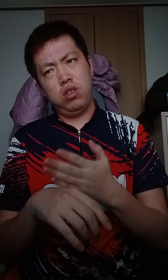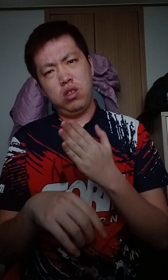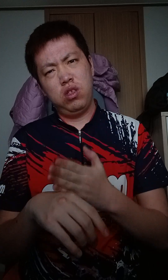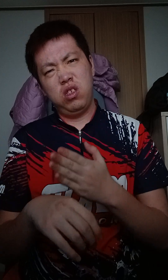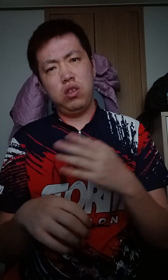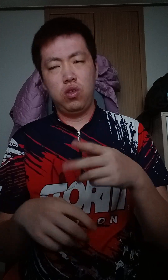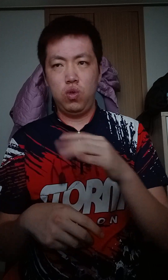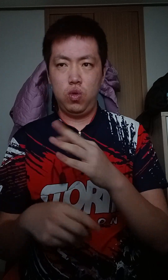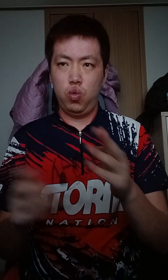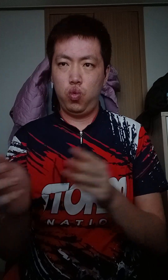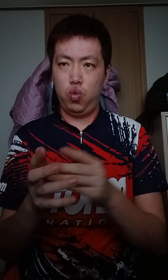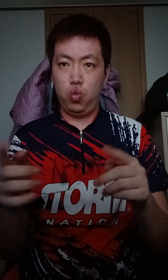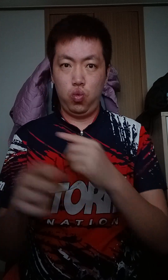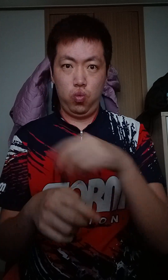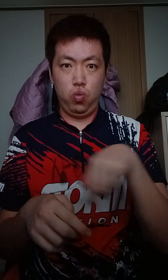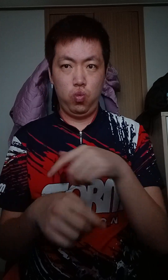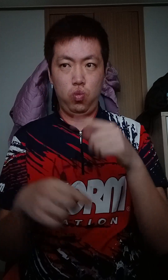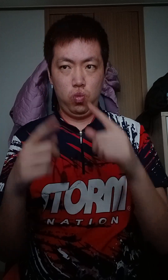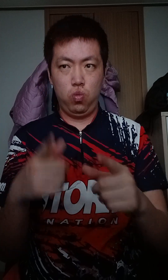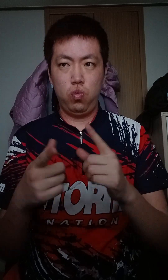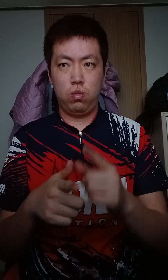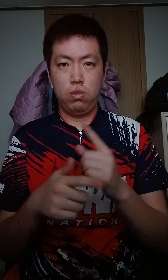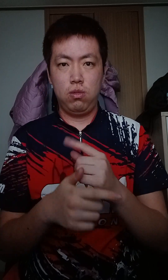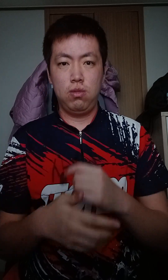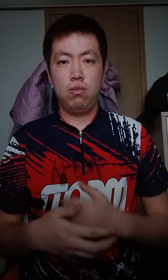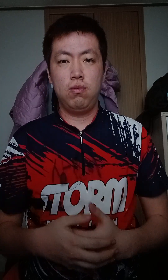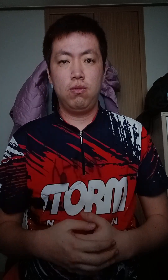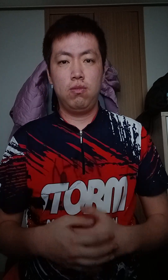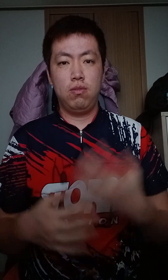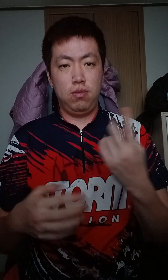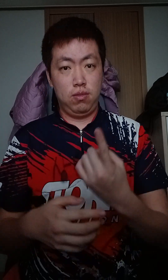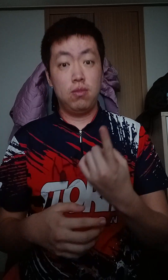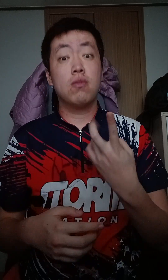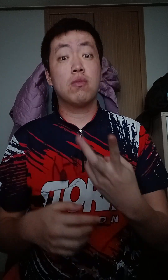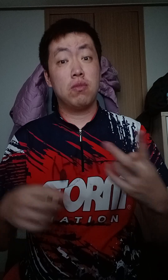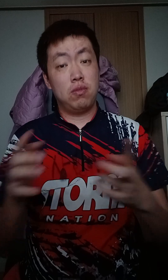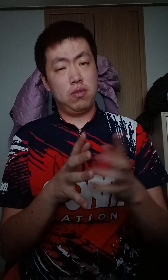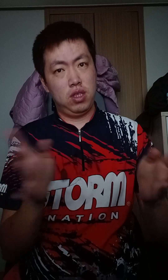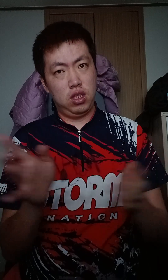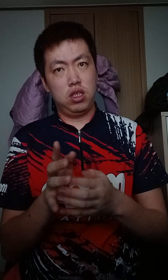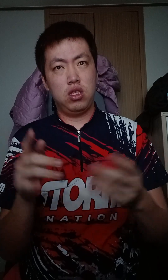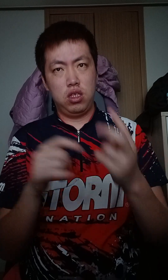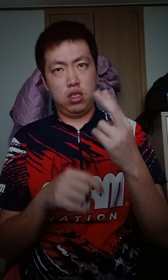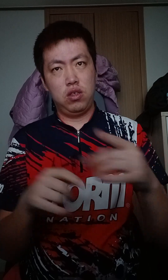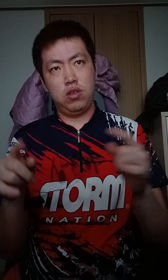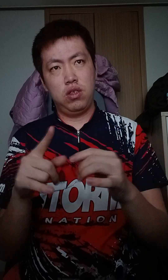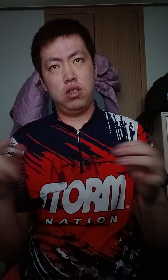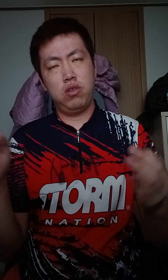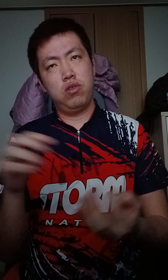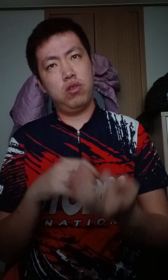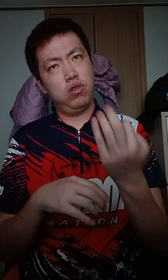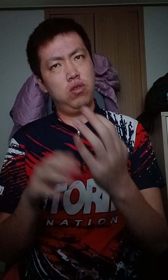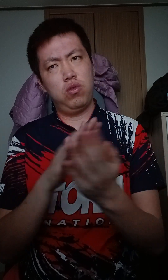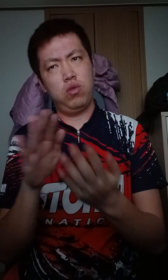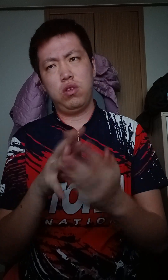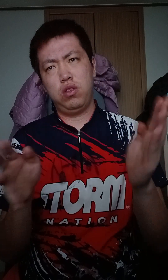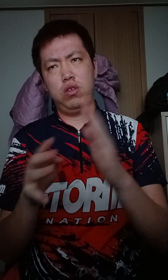일반 화장실로 바뀌었기 때문입니다. 1, 2층에 장애인용 화장실이 있지만 세면대가 없어 손조차 씻을 수